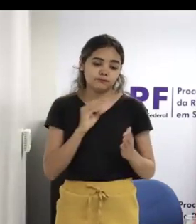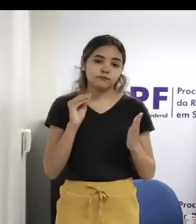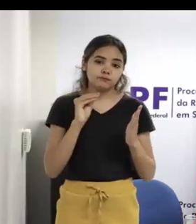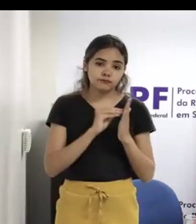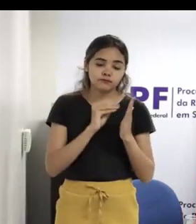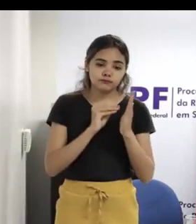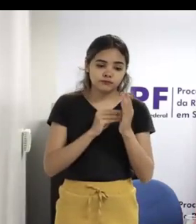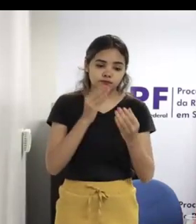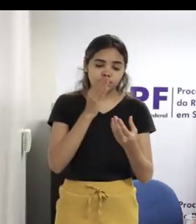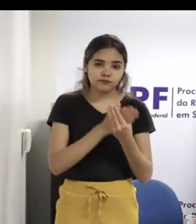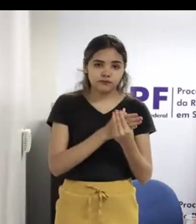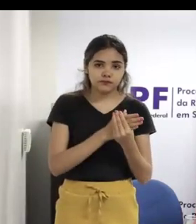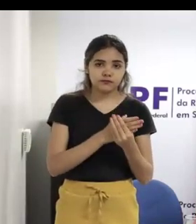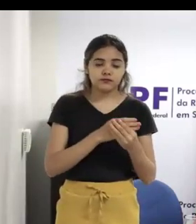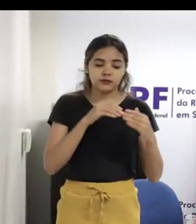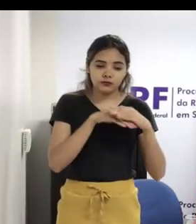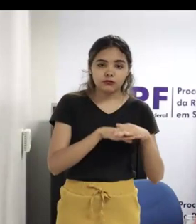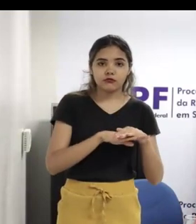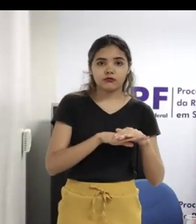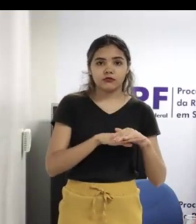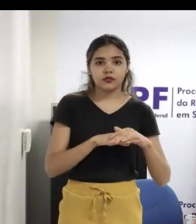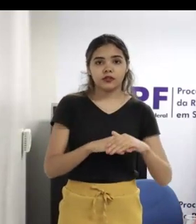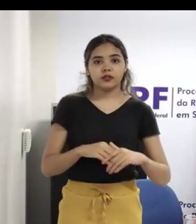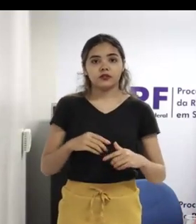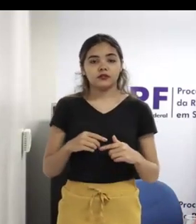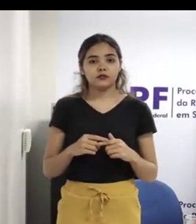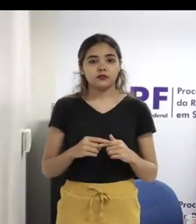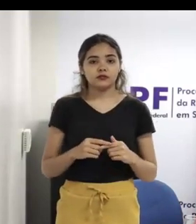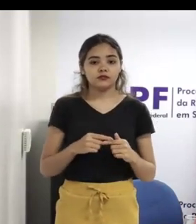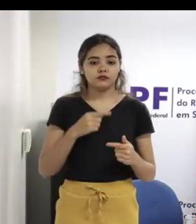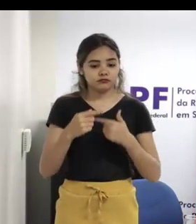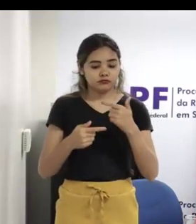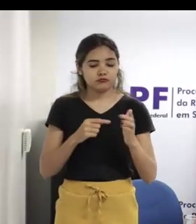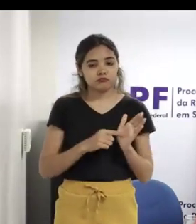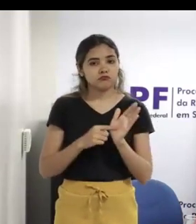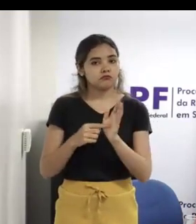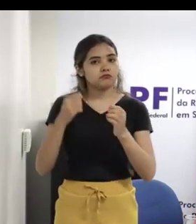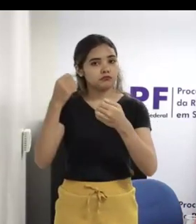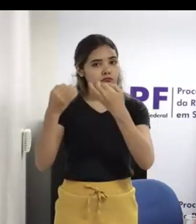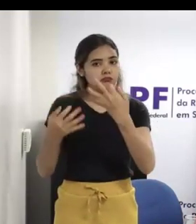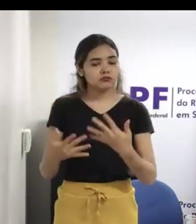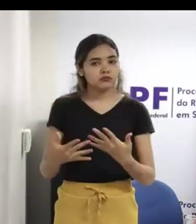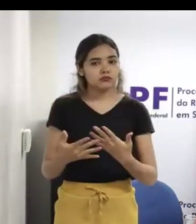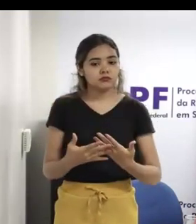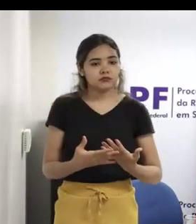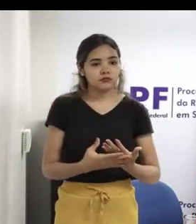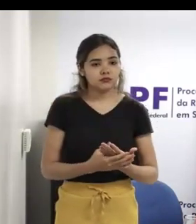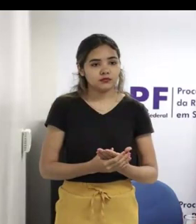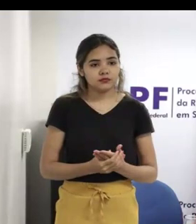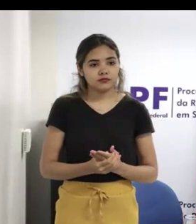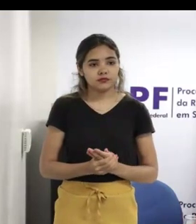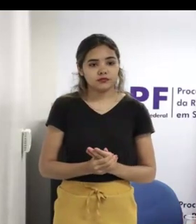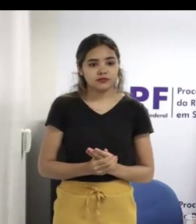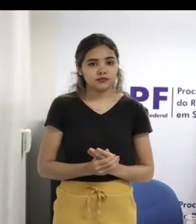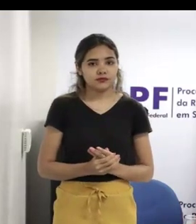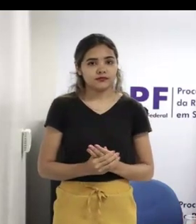judiciais das representações fazer com que esses órgãos eles resguardem essas informações por um determinado tempo eu não